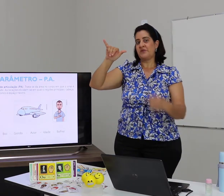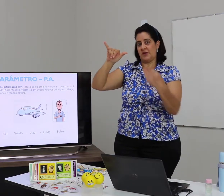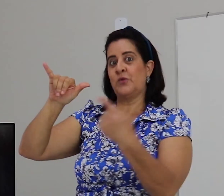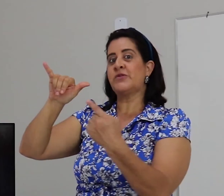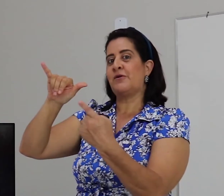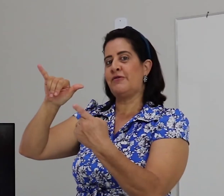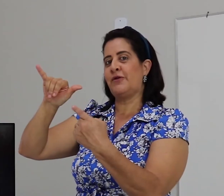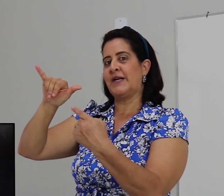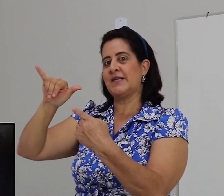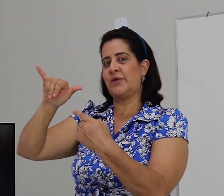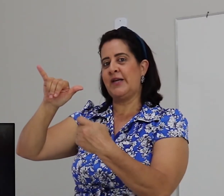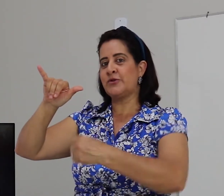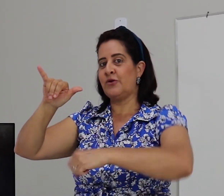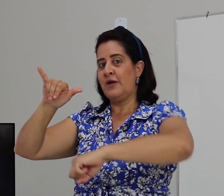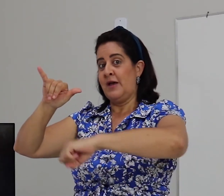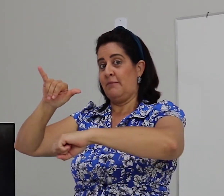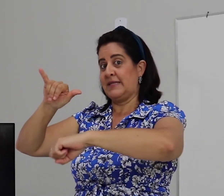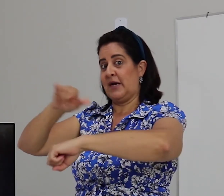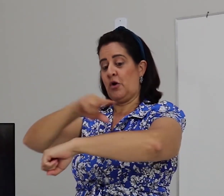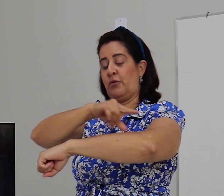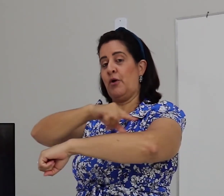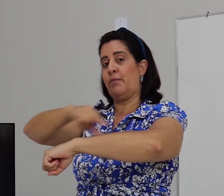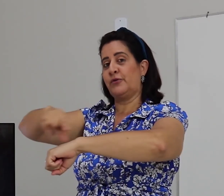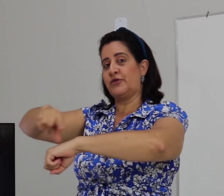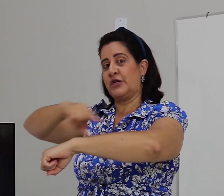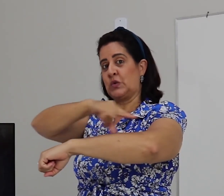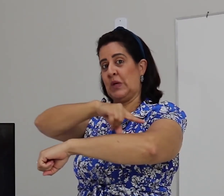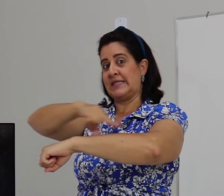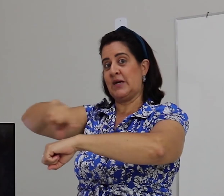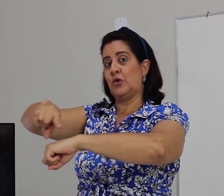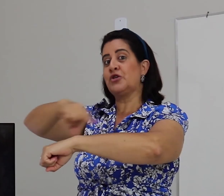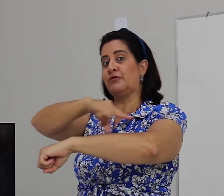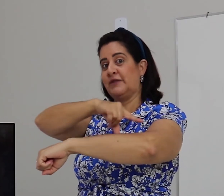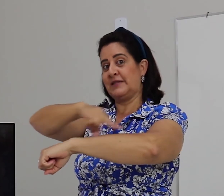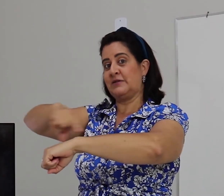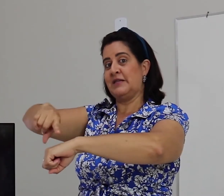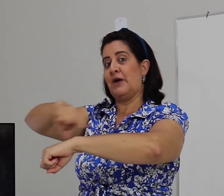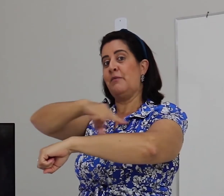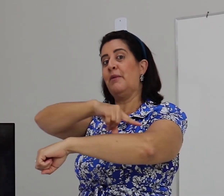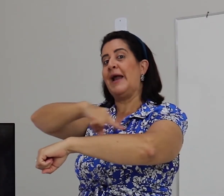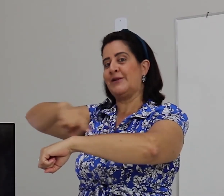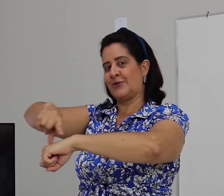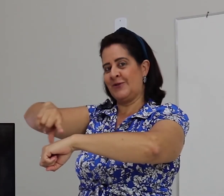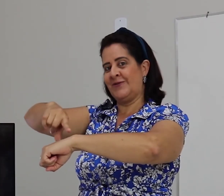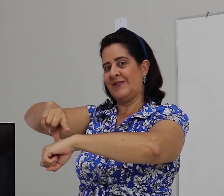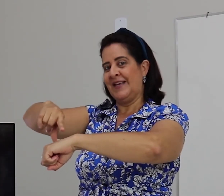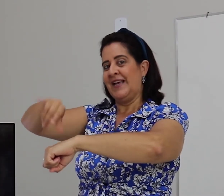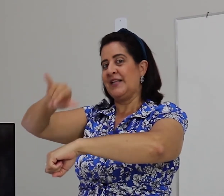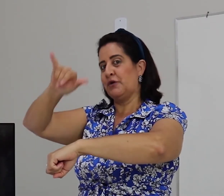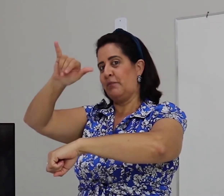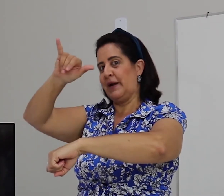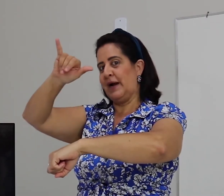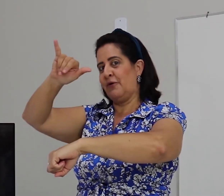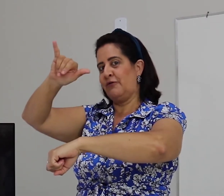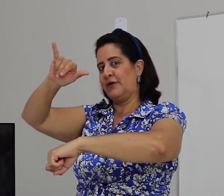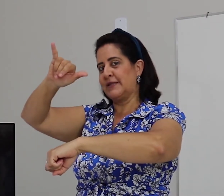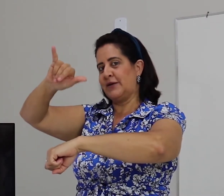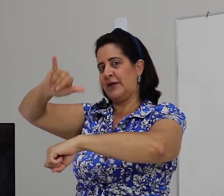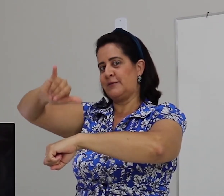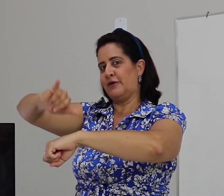Eu uso a configuração em Y, mas agora o meu ponto de articulação, onde eu vou fazer o sinal, é meu braço. Então eu vou pegar a configuração Y e vou